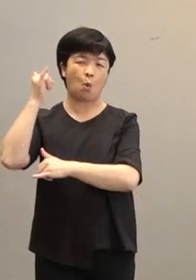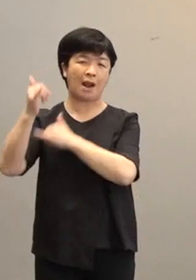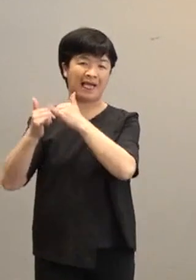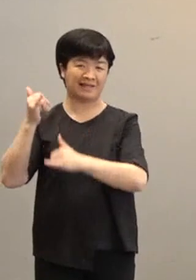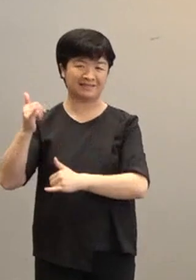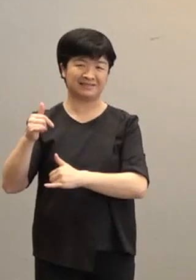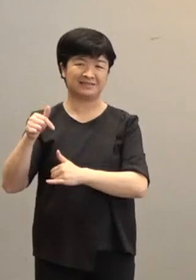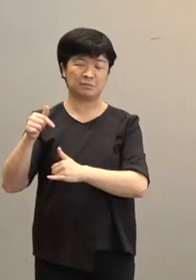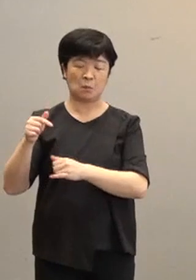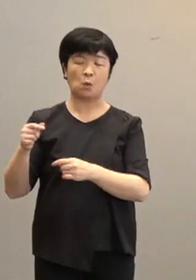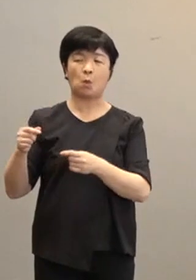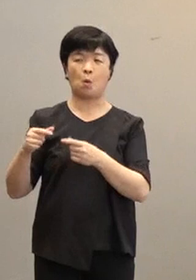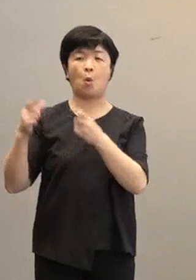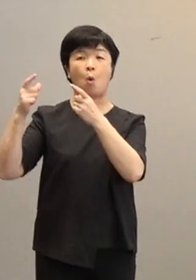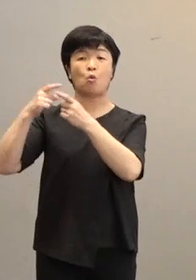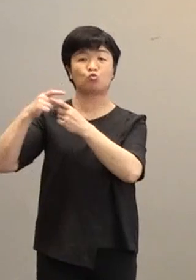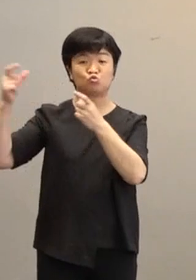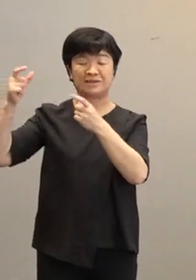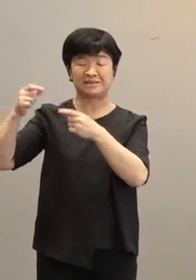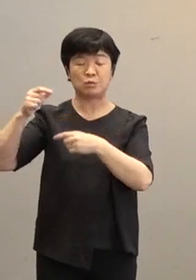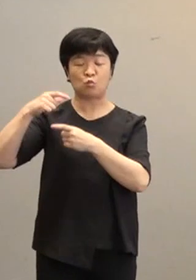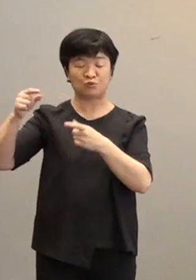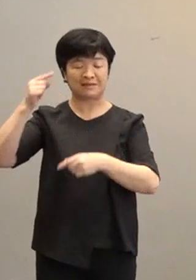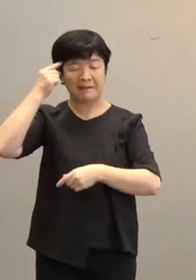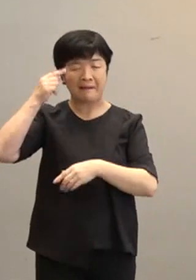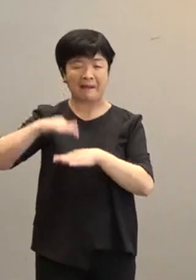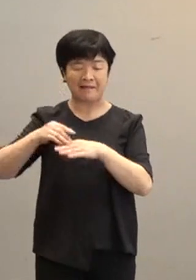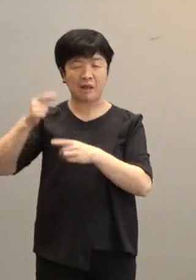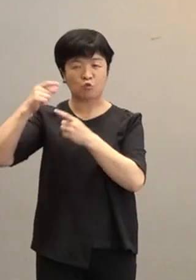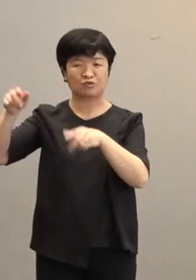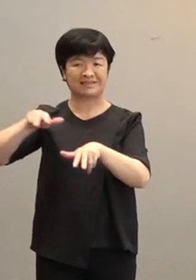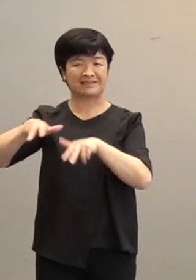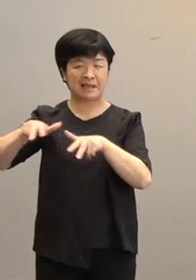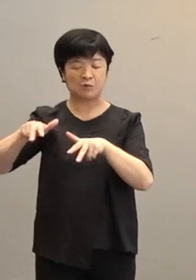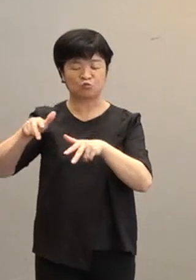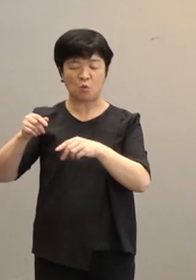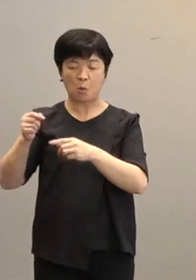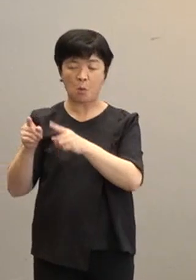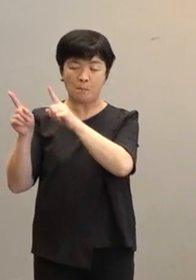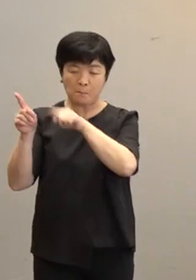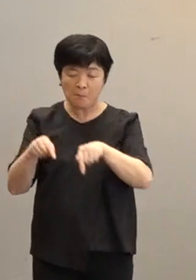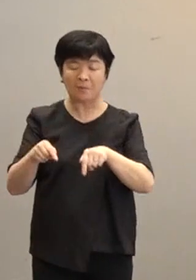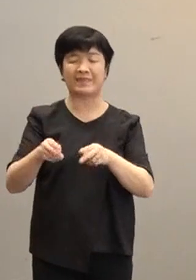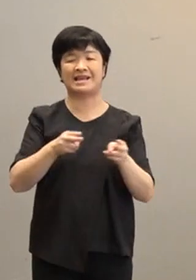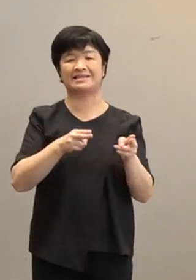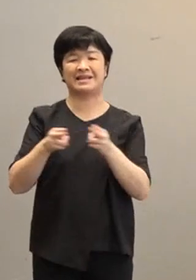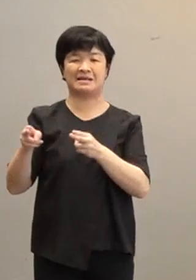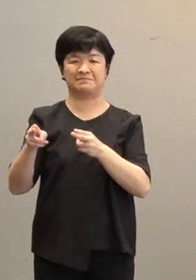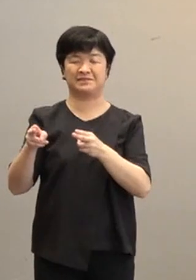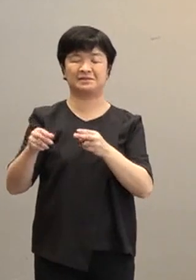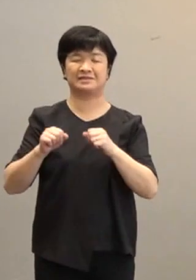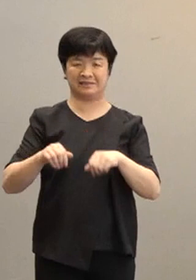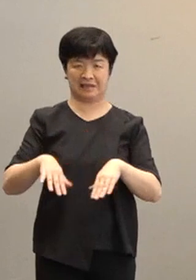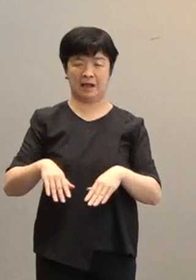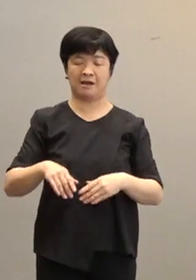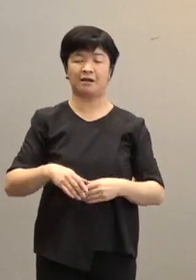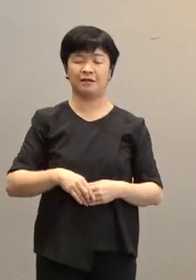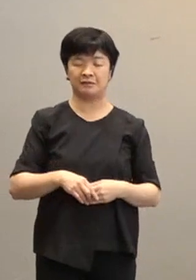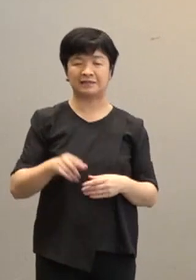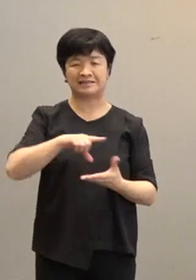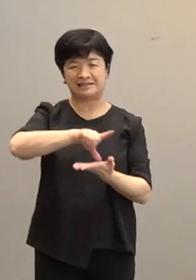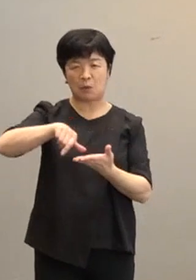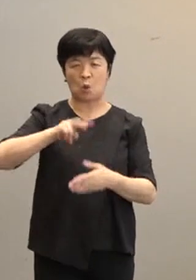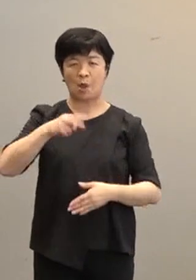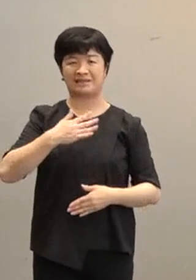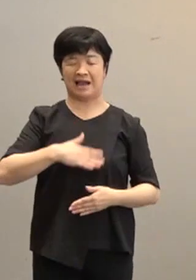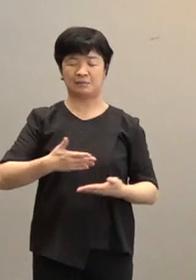国策の空港として、多くの犠牲の上に、整備をしてきた、地元の理解の上で作られてきたものでありますので、それ